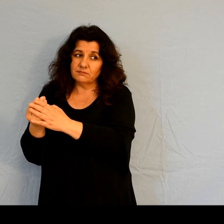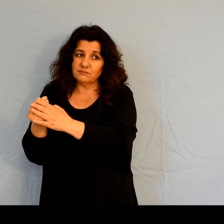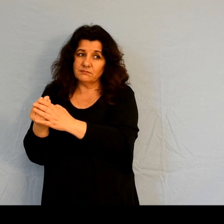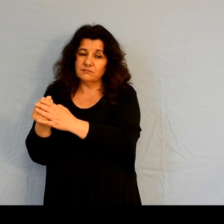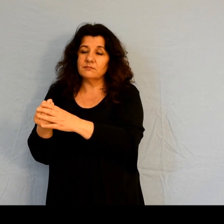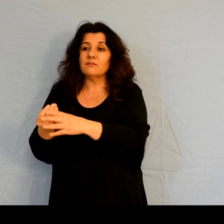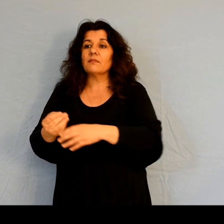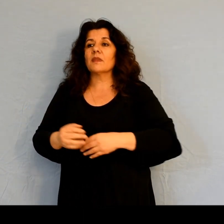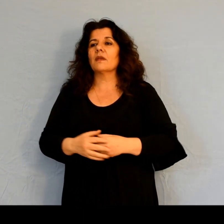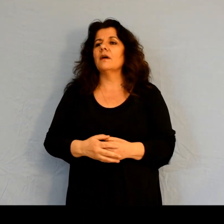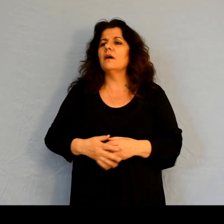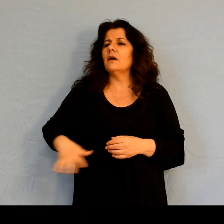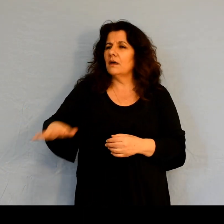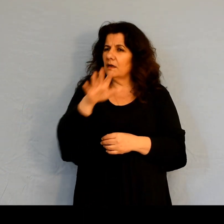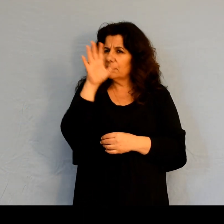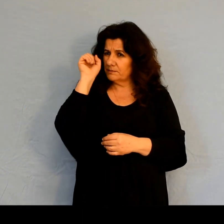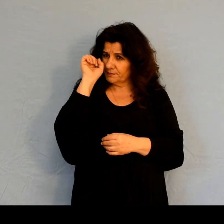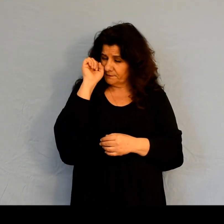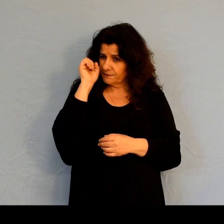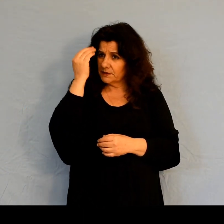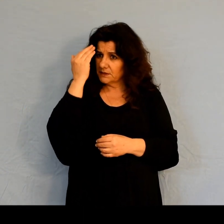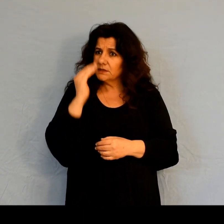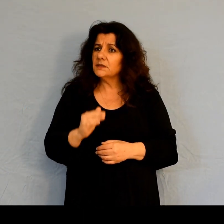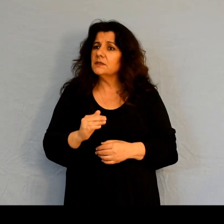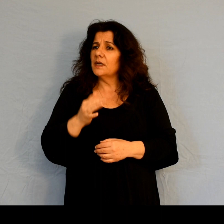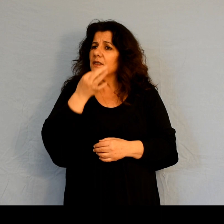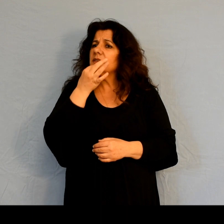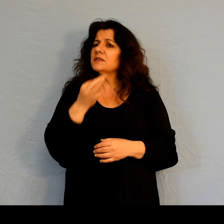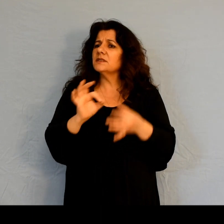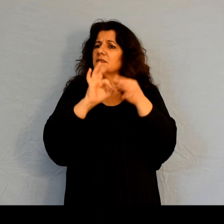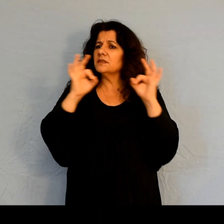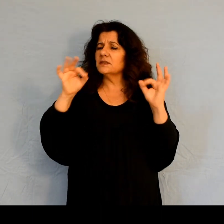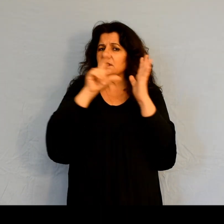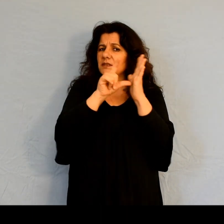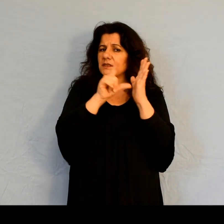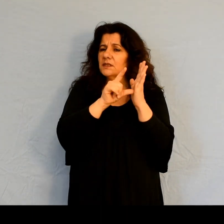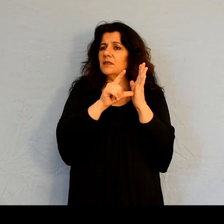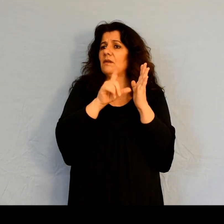Vous avez appris qu'il a été dit, tu ne commettras pas d'adultère.